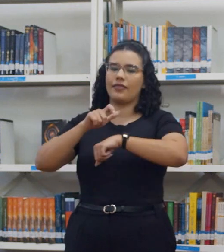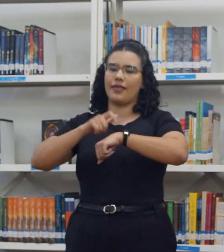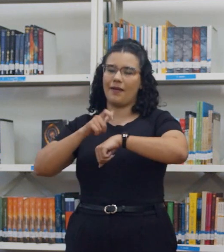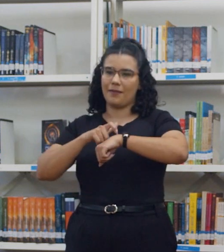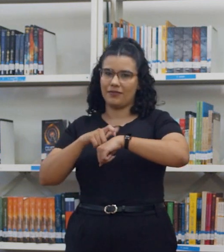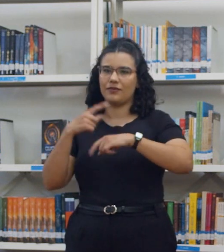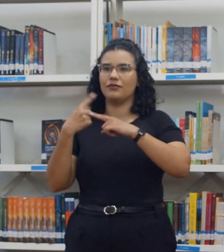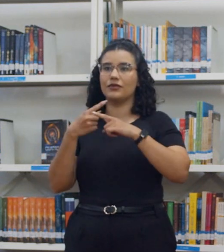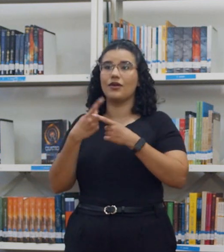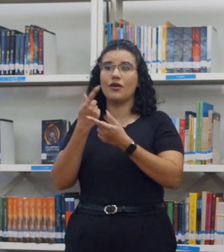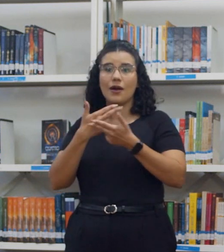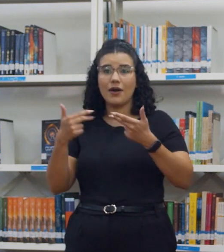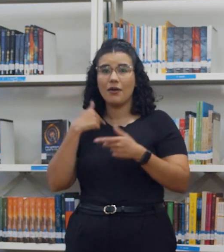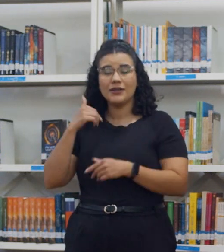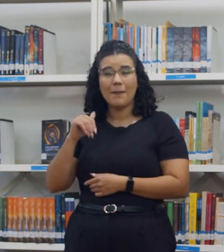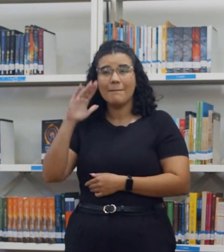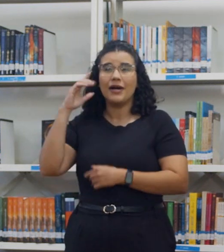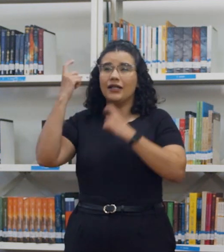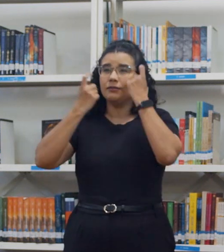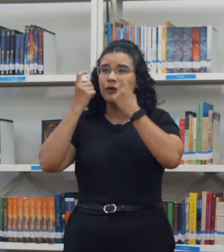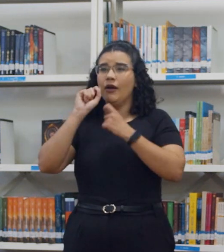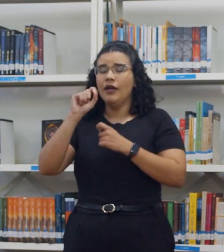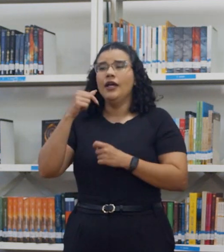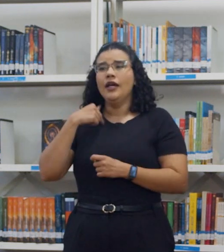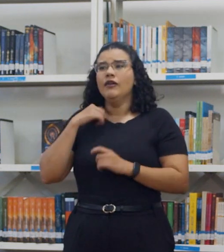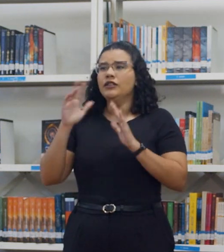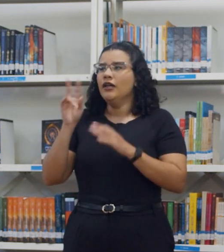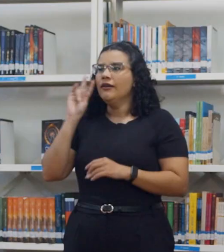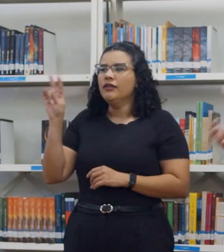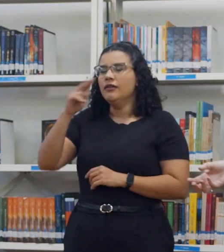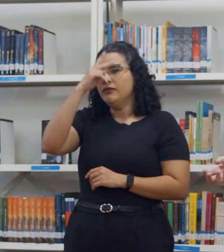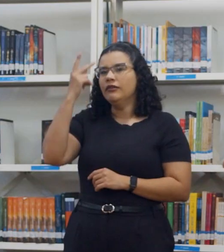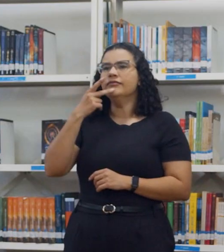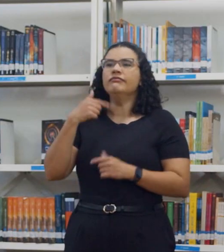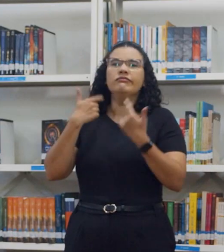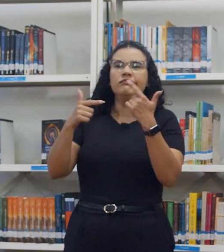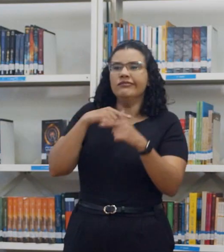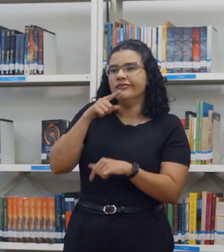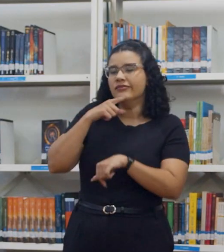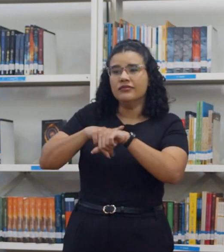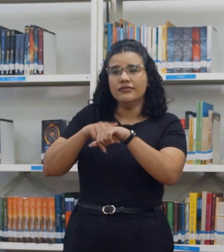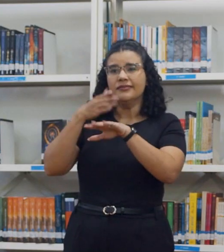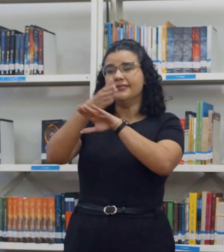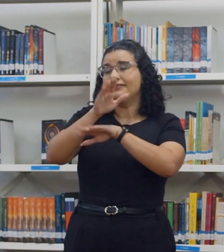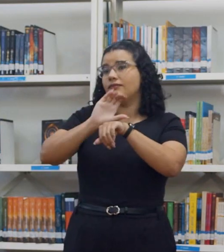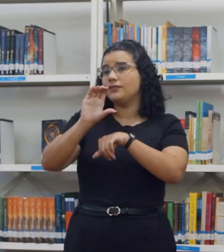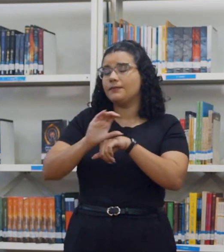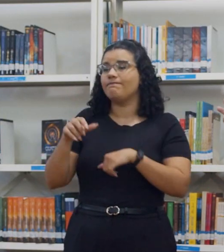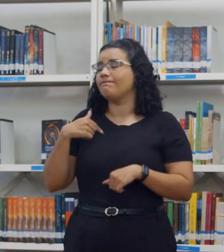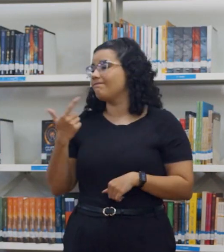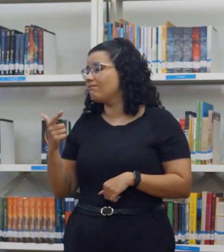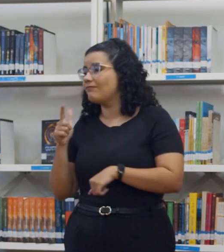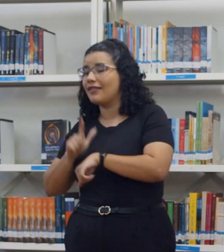coisas que mais me preocupa hoje é ouvir pessoas falando: eu não tenho tempo para ir num curso, eu não